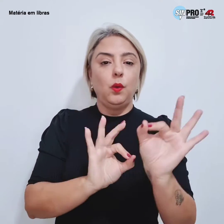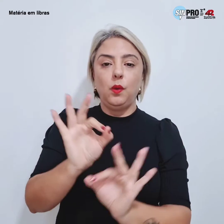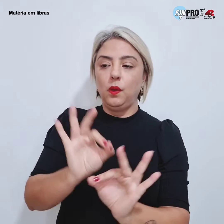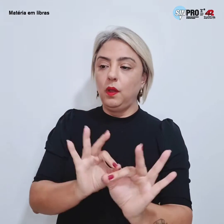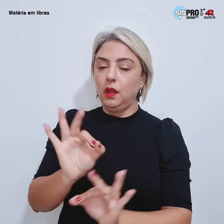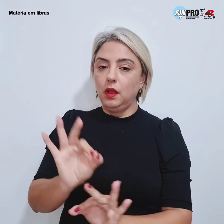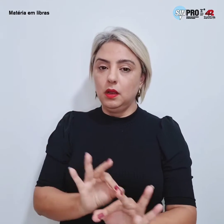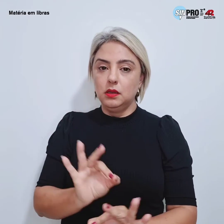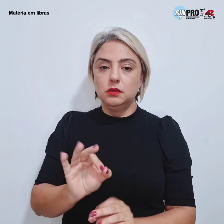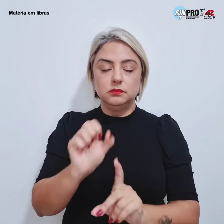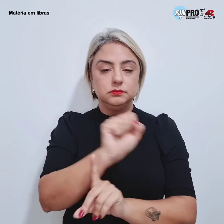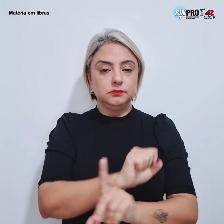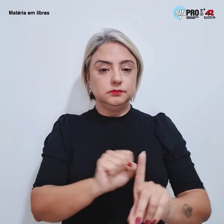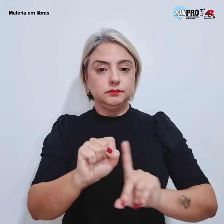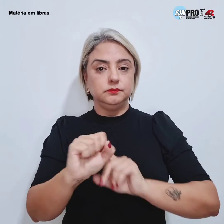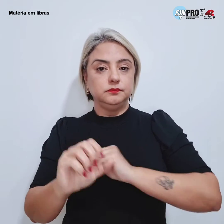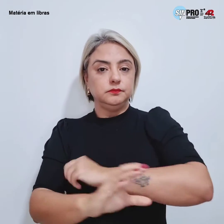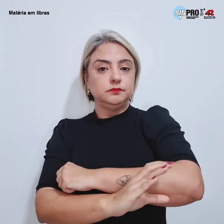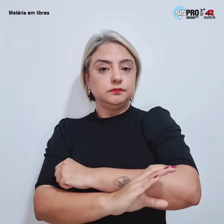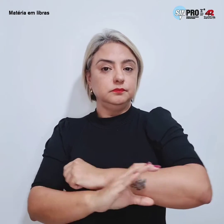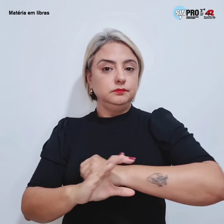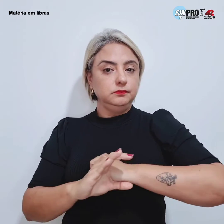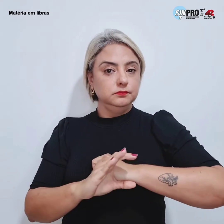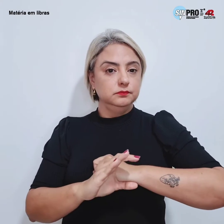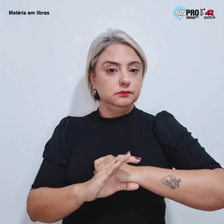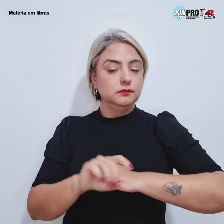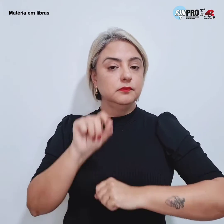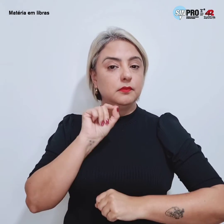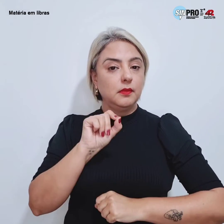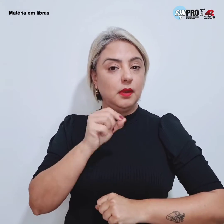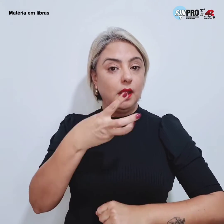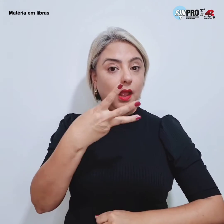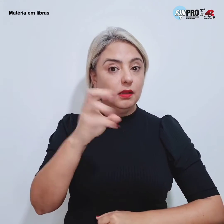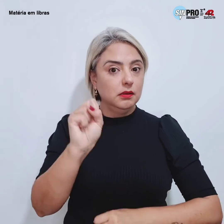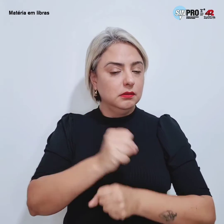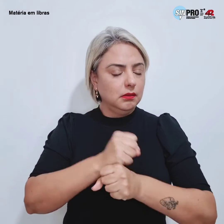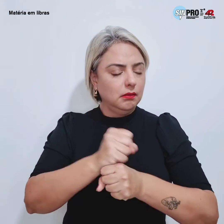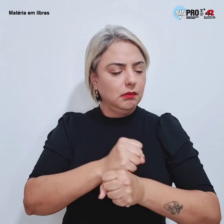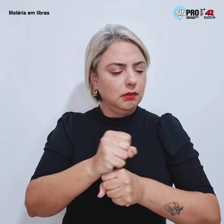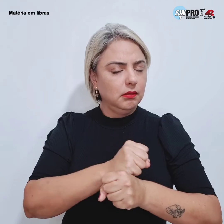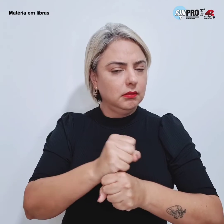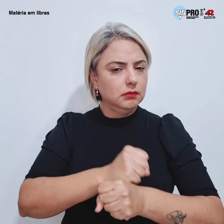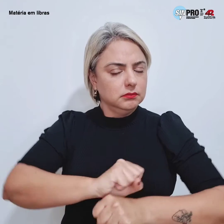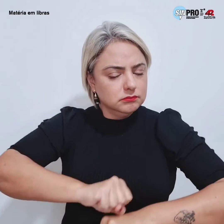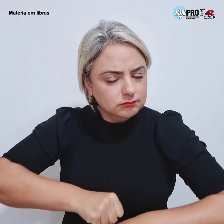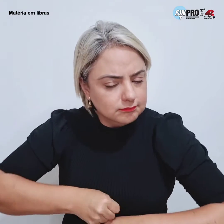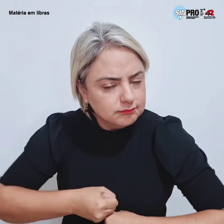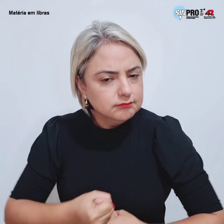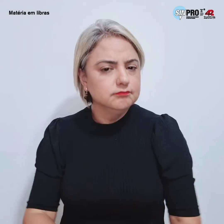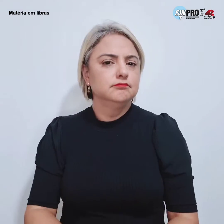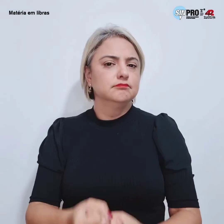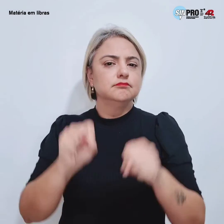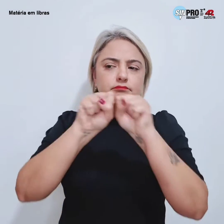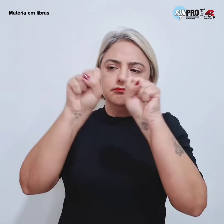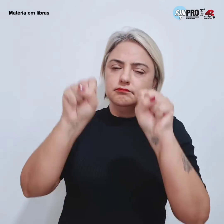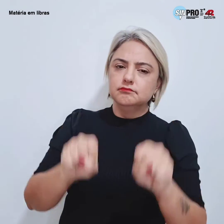da sociedade civil, que há 30 anos vem lutando por um sistema de